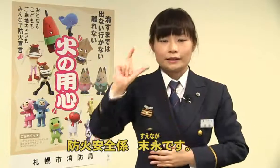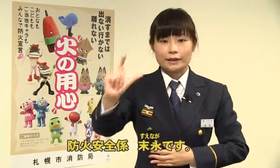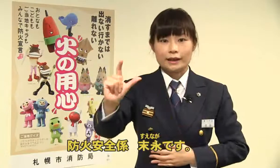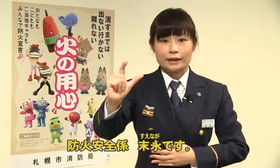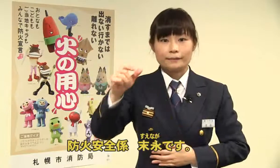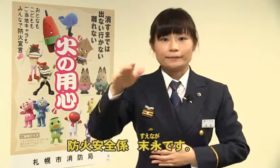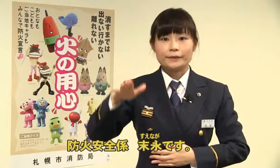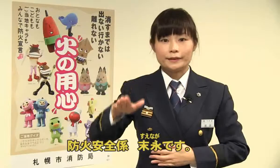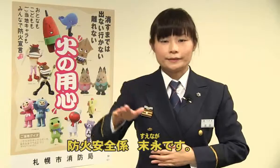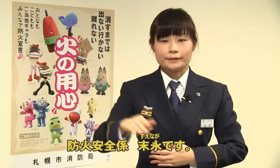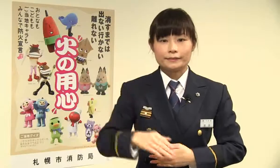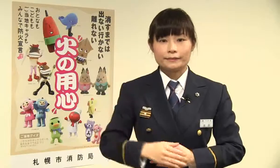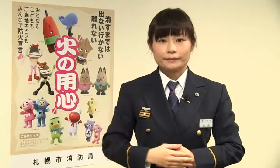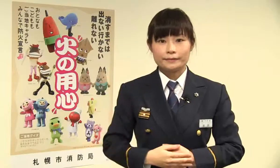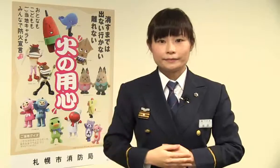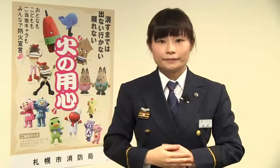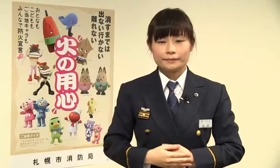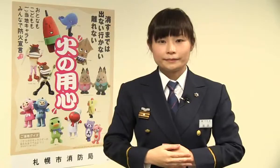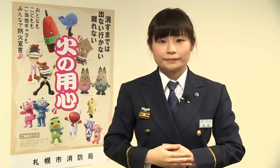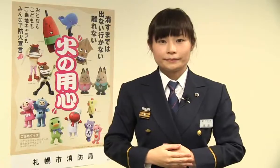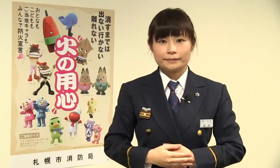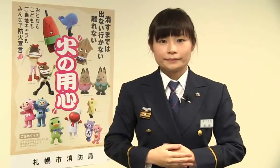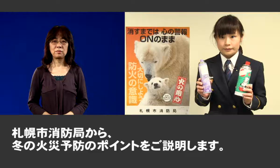末永です。